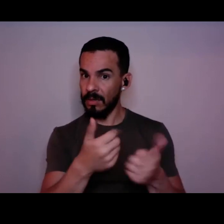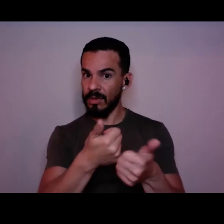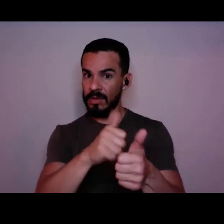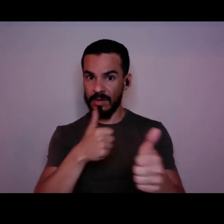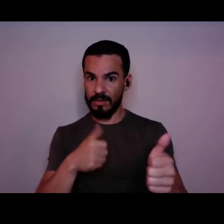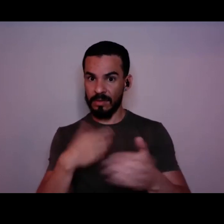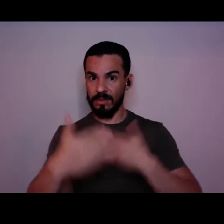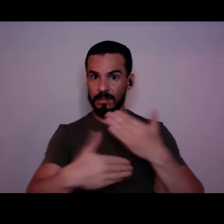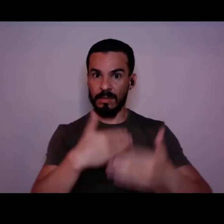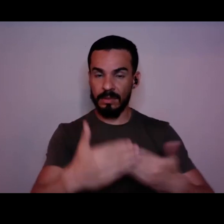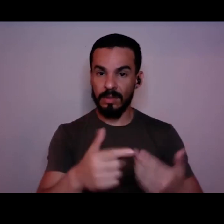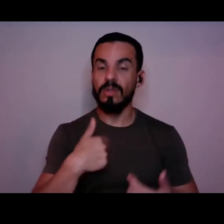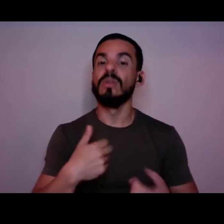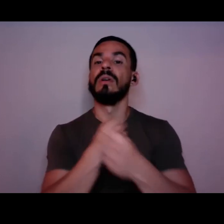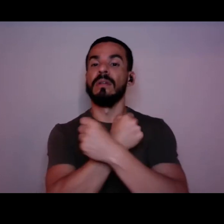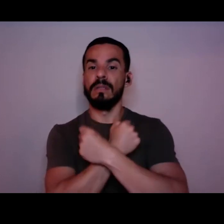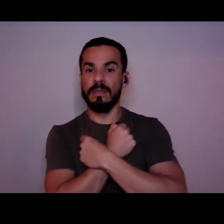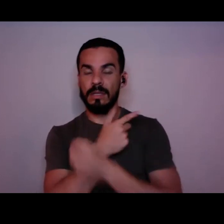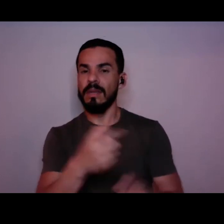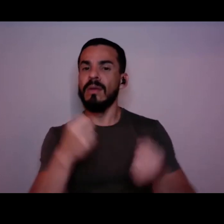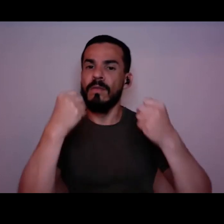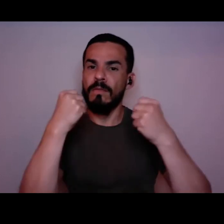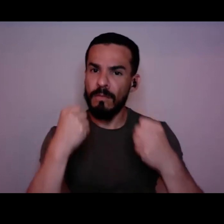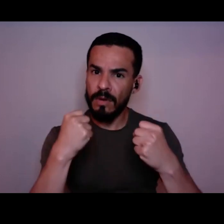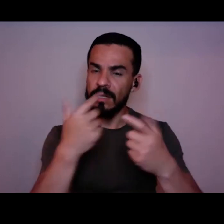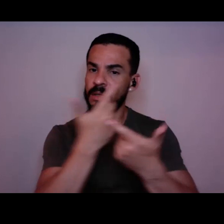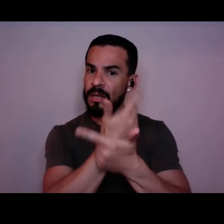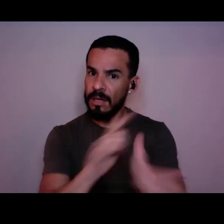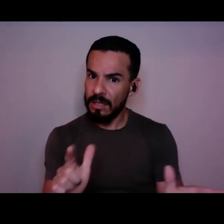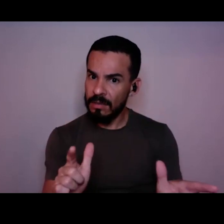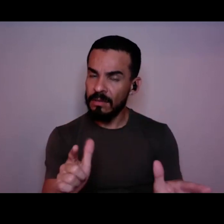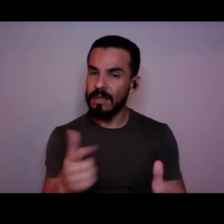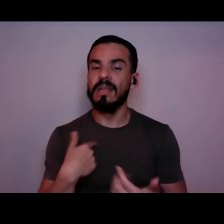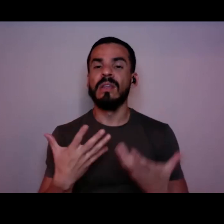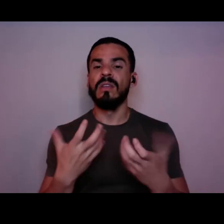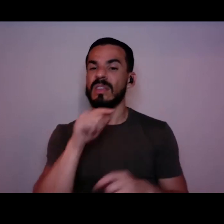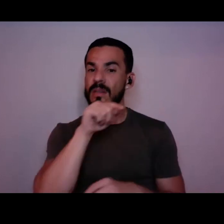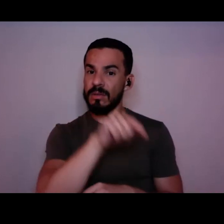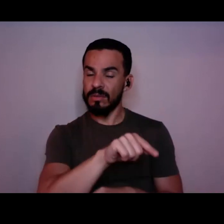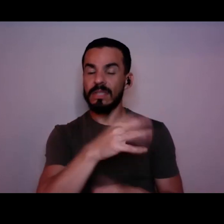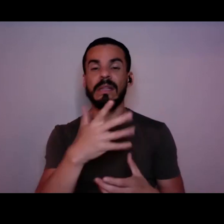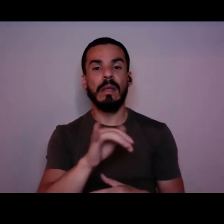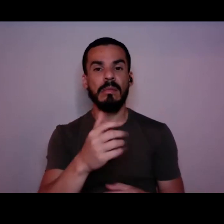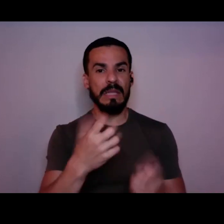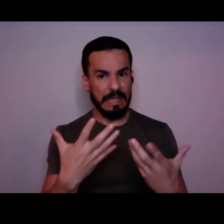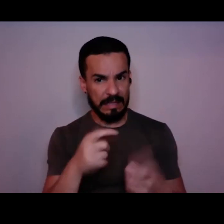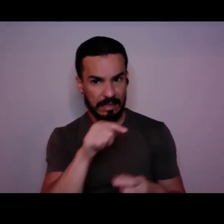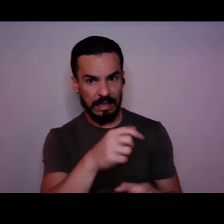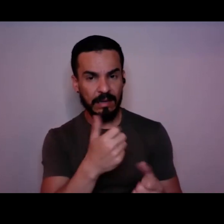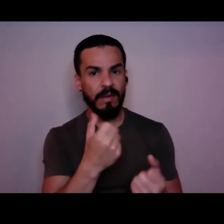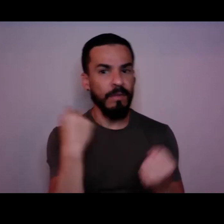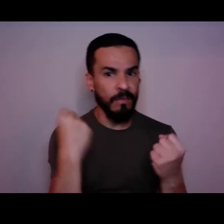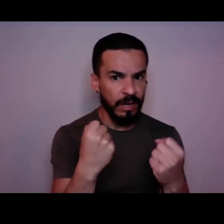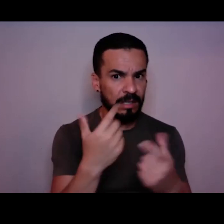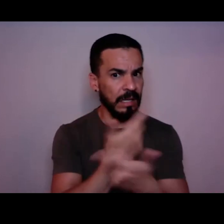proceso te quiero fuerte te quiero libre y quisiera que vos también te quieras fuerte y te quieras libre